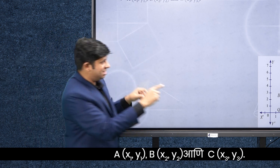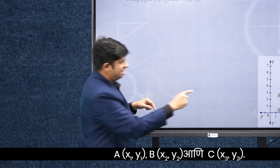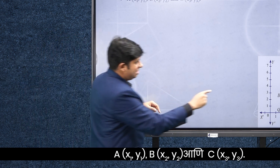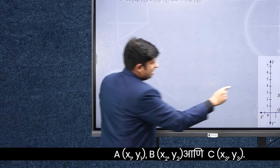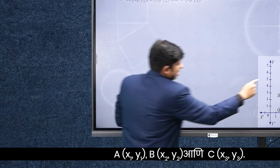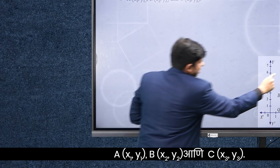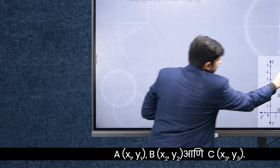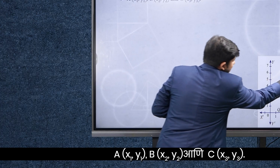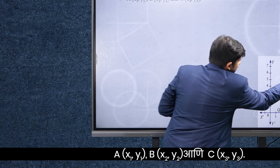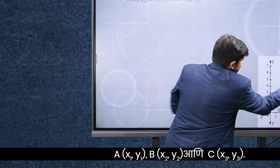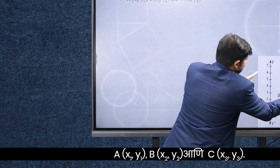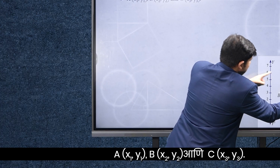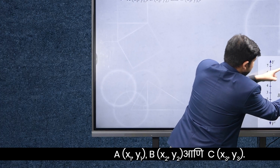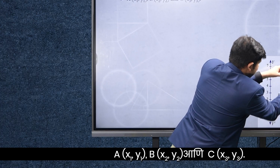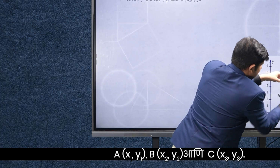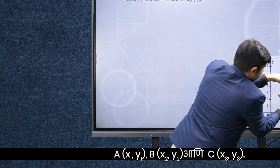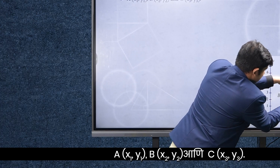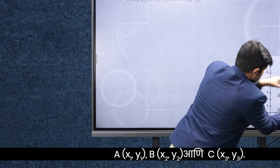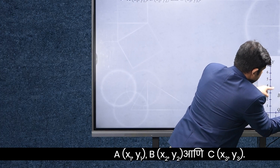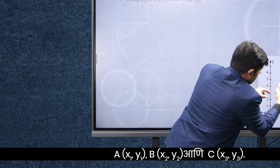y2 आणि C ऑफ x3 y3 आहेत.